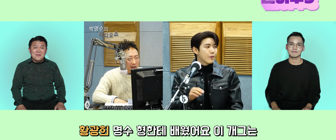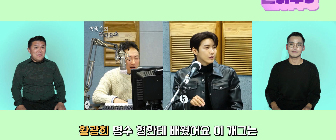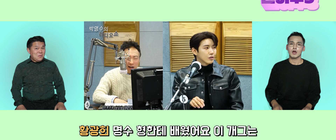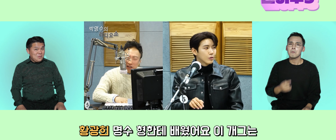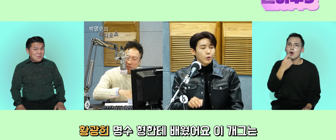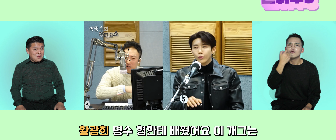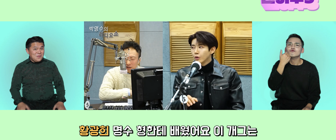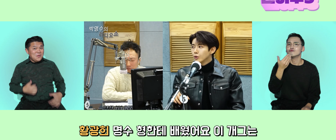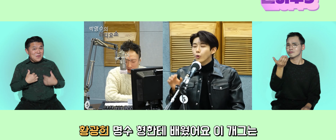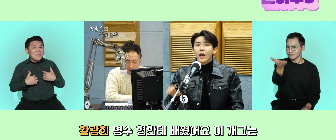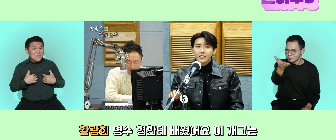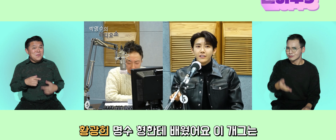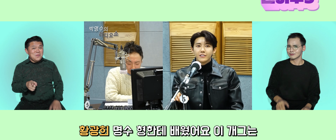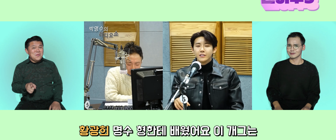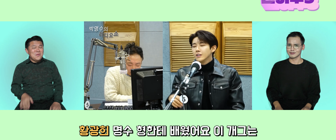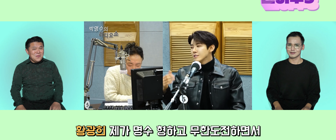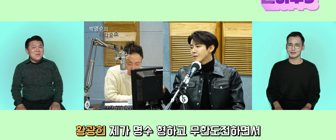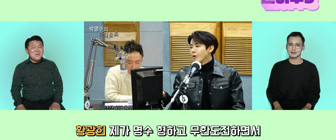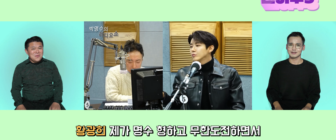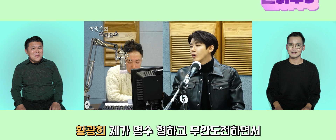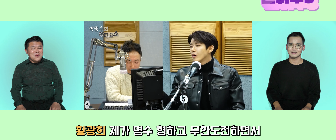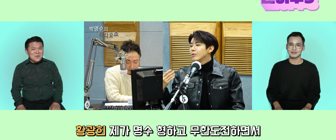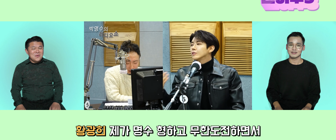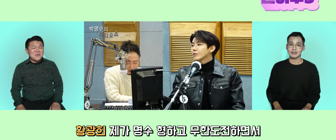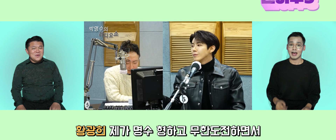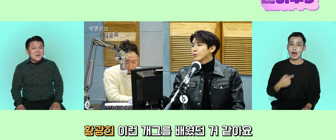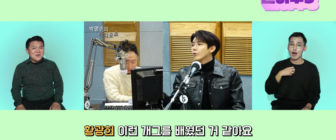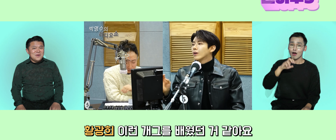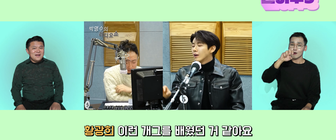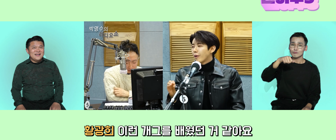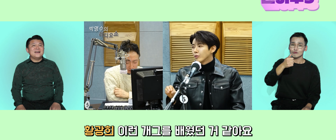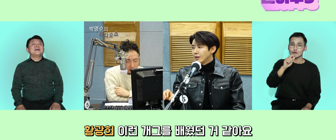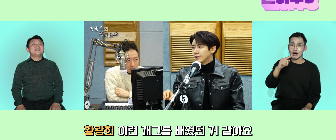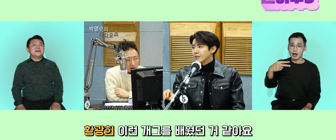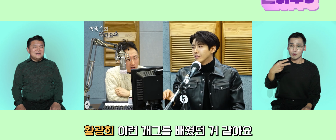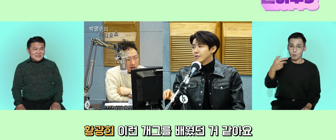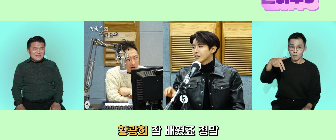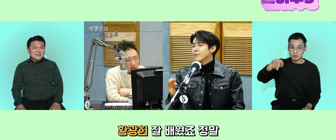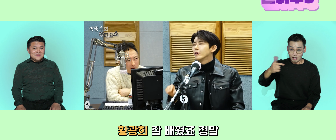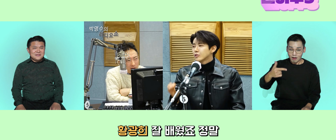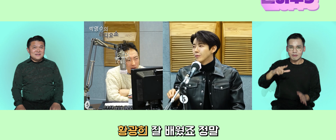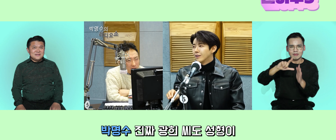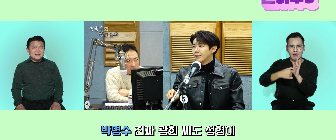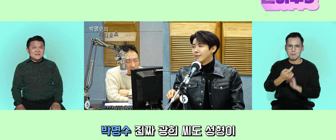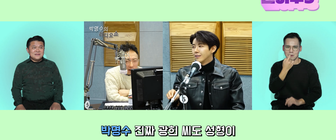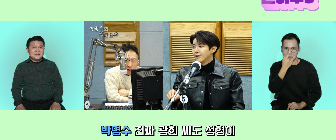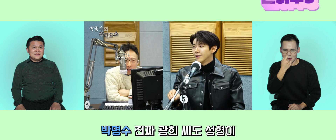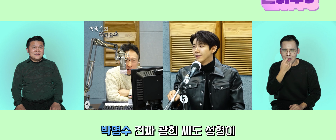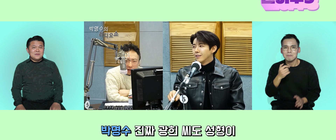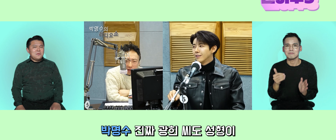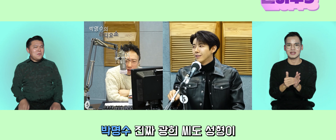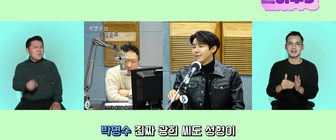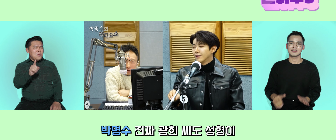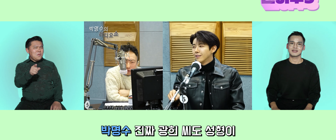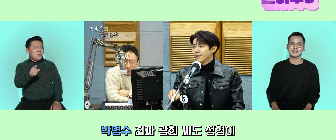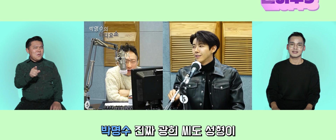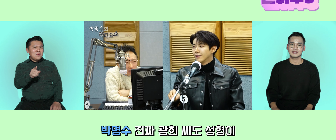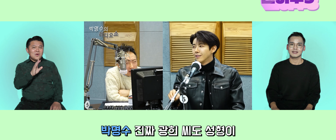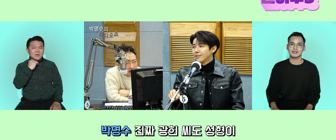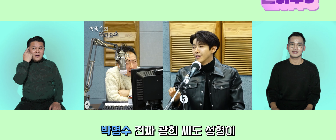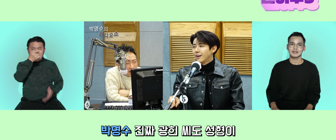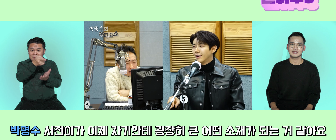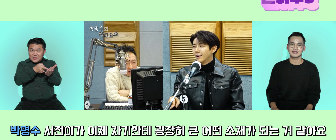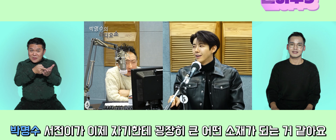명수형한테 배웠어요. 아 재밌다. 요 개그는 제가 명수형하고 무한도전하면서 요런 개그를 배웠던 것 같아요. 잘 배웠죠 정말. 진짜 광희 씨도 그